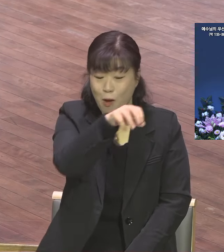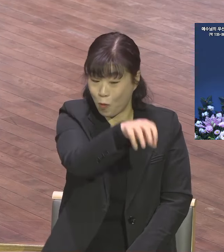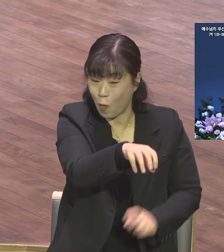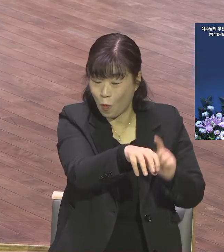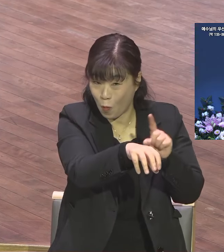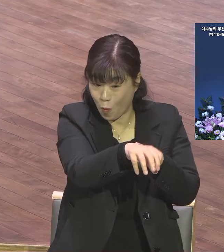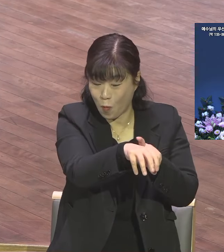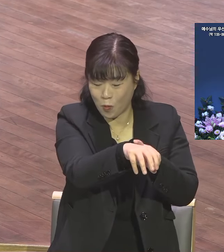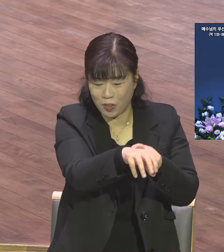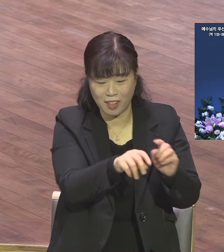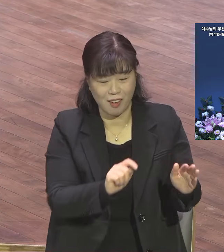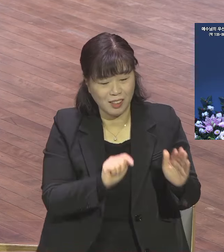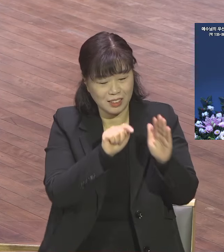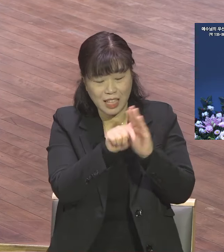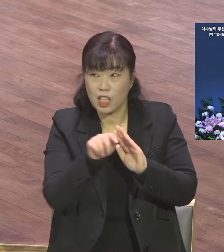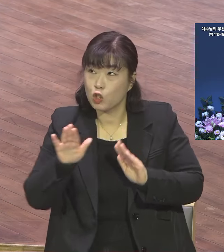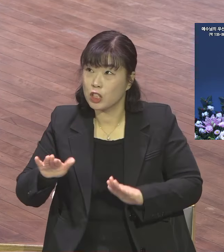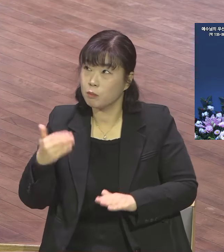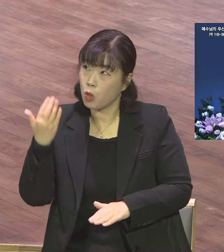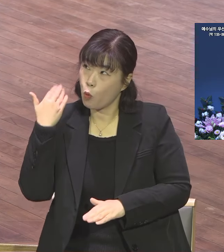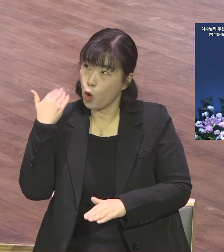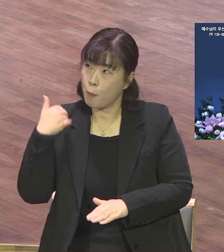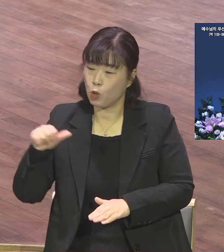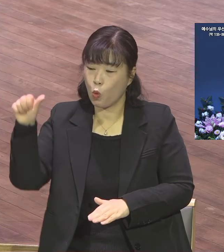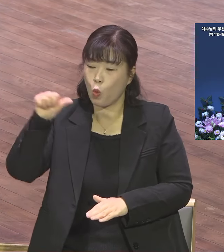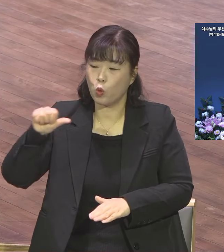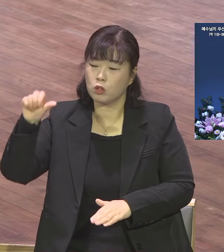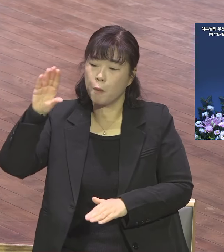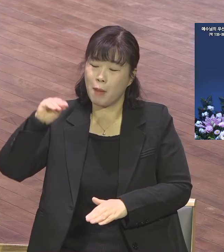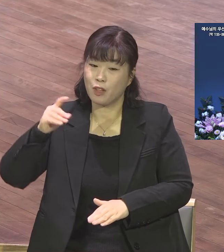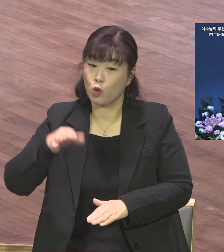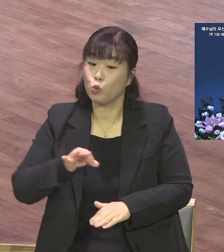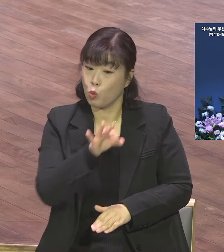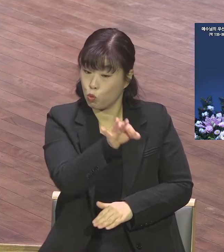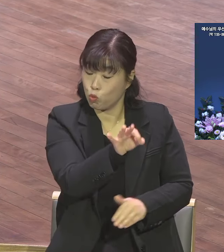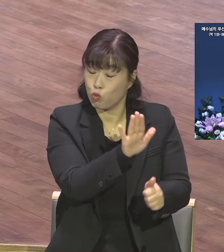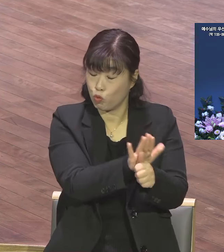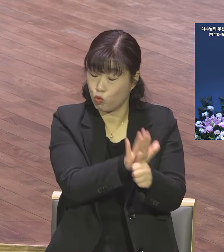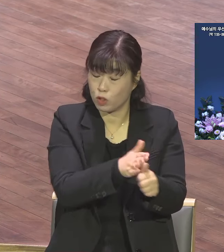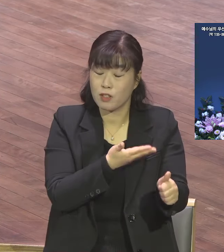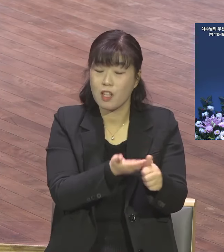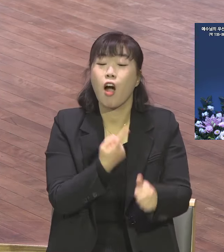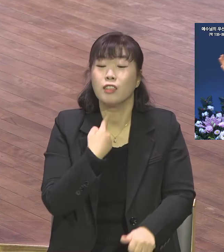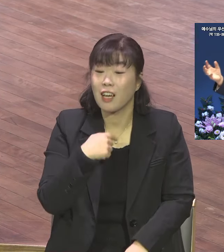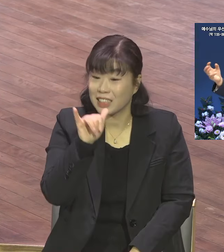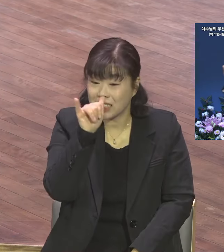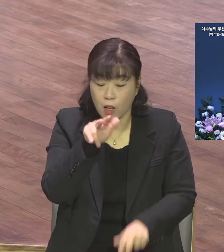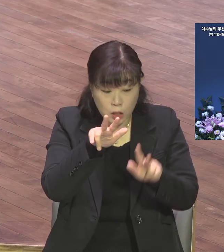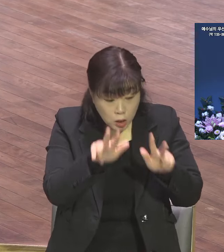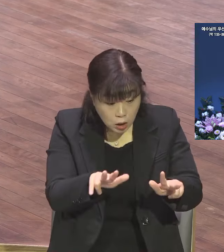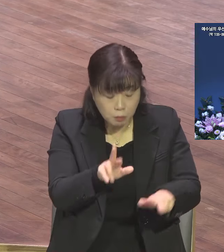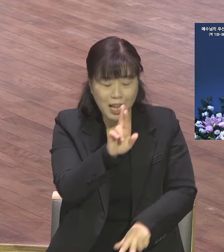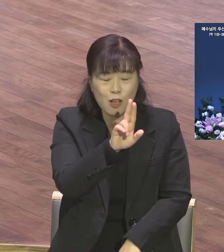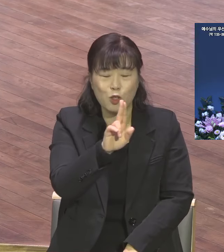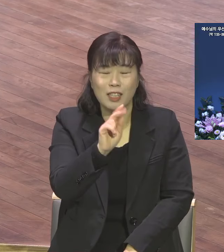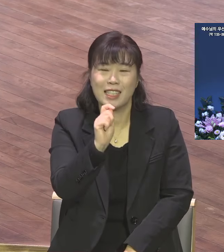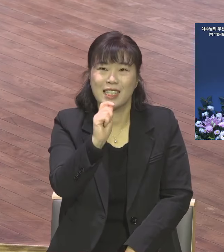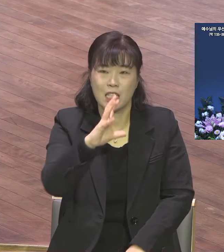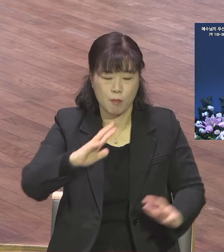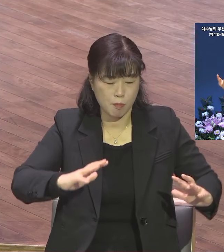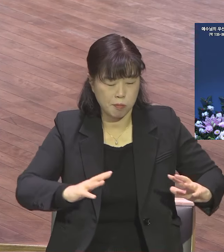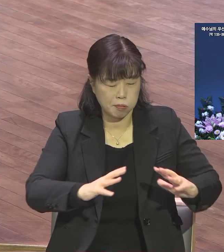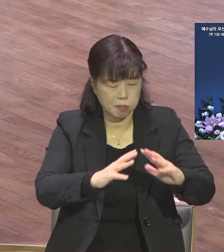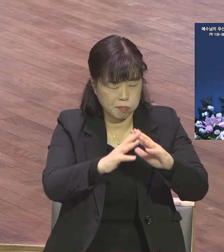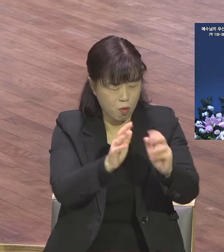좀 파나마보다 차원이 다르죠. 우리 케냐는 좀 차원이 다릅니다. 더 이제 거기 원주민들 불러가 지금도 그걸 하고